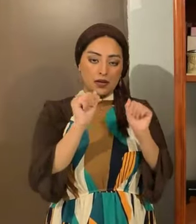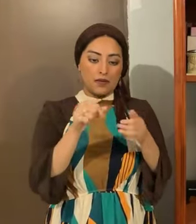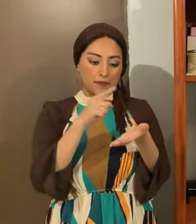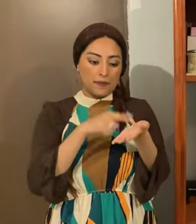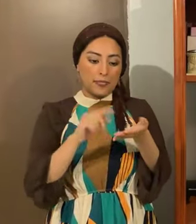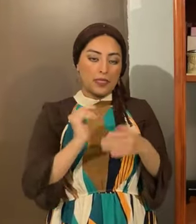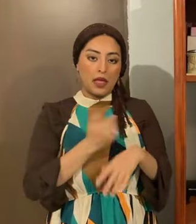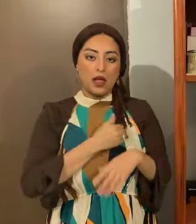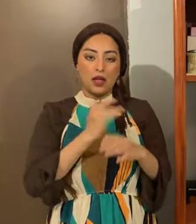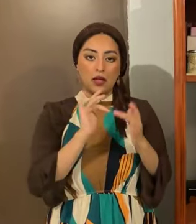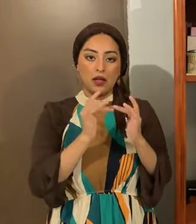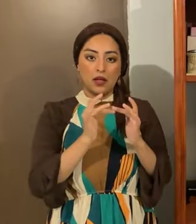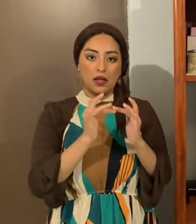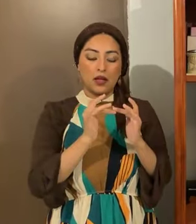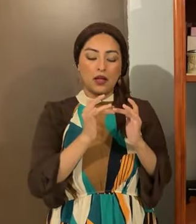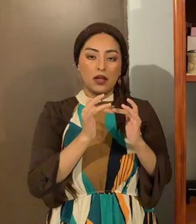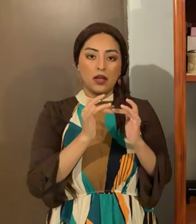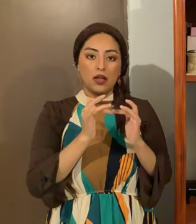consultar la página